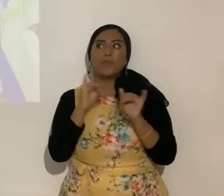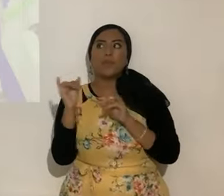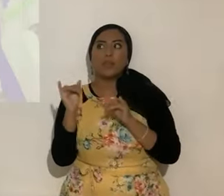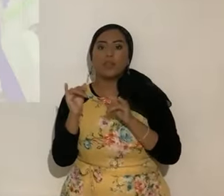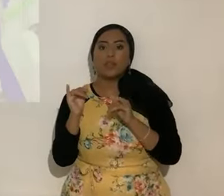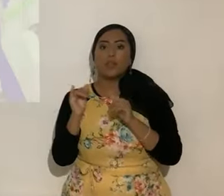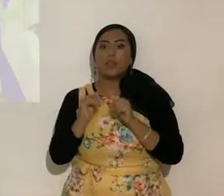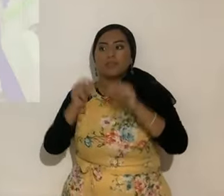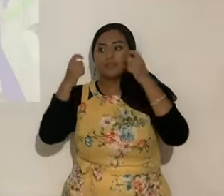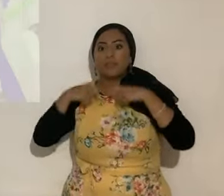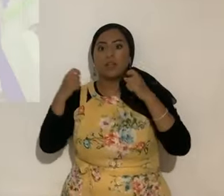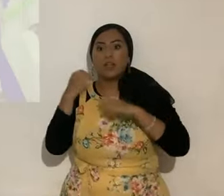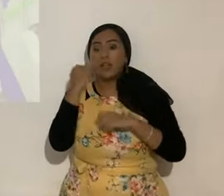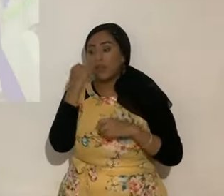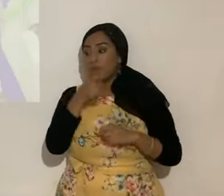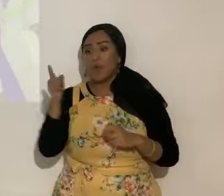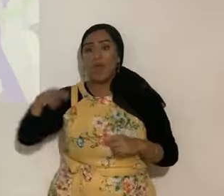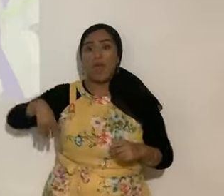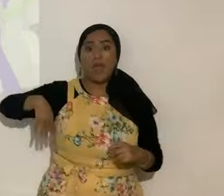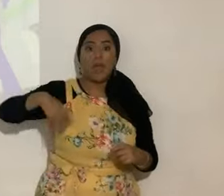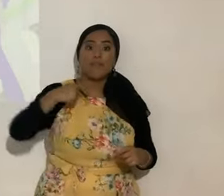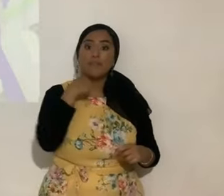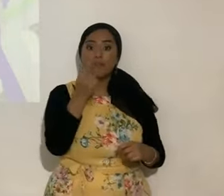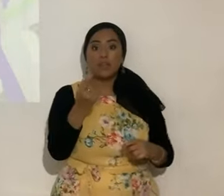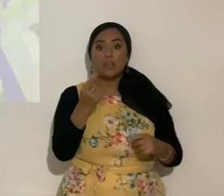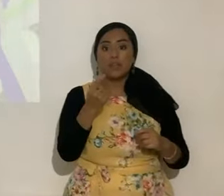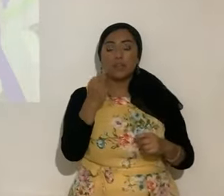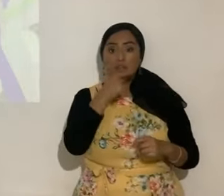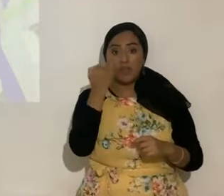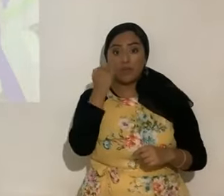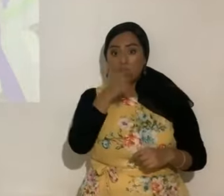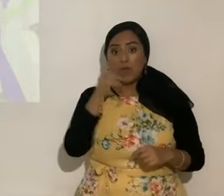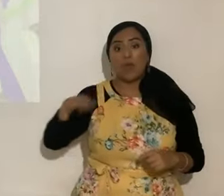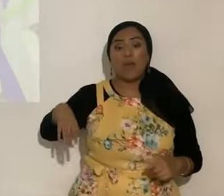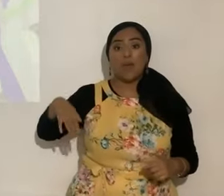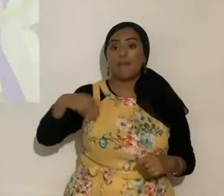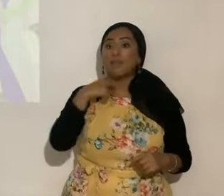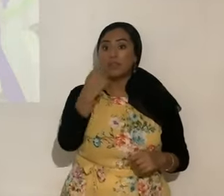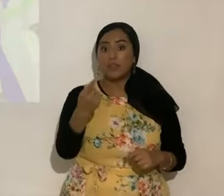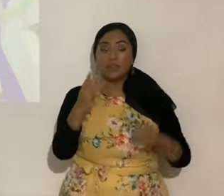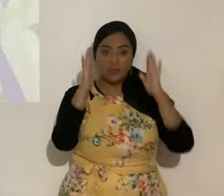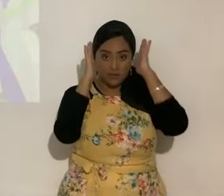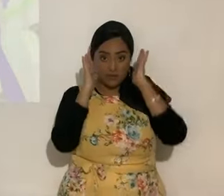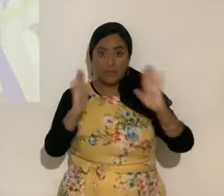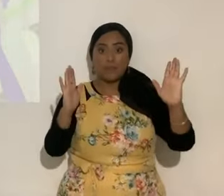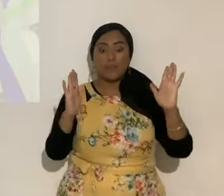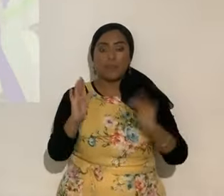y entonces, aunque no lo hayas pronunciado, hermanas, atención, hermanos, todos, nadie se duerma,